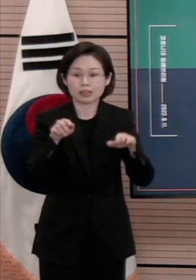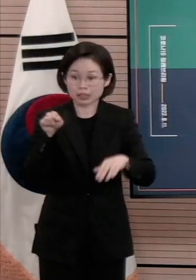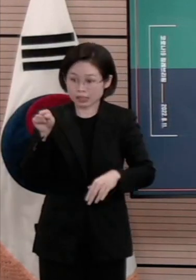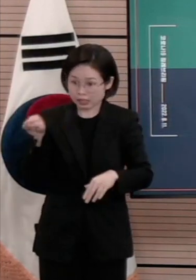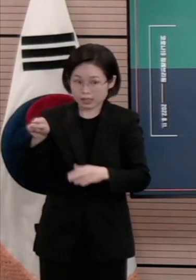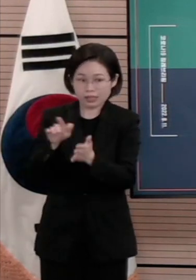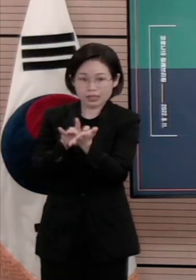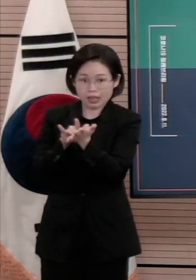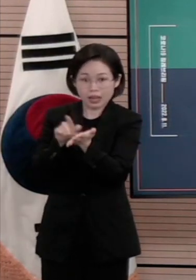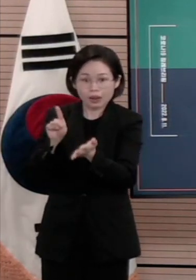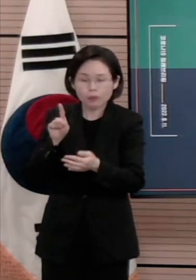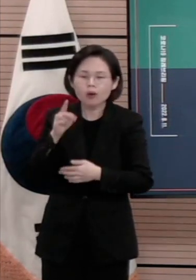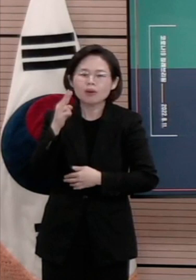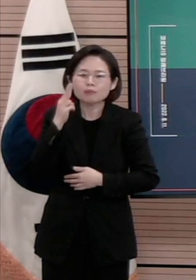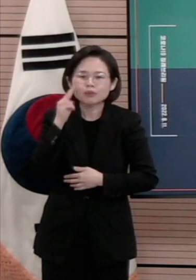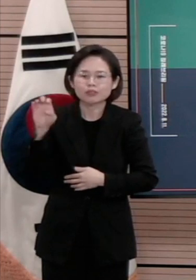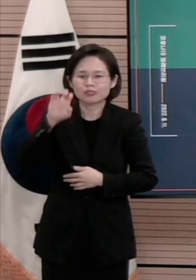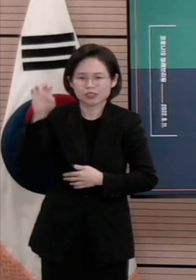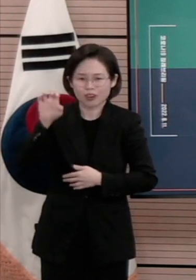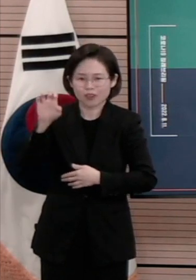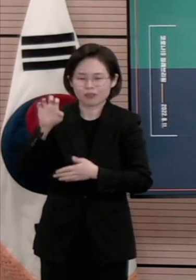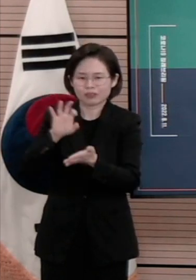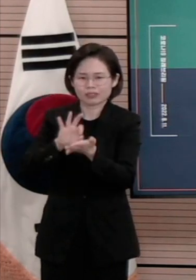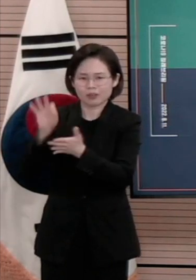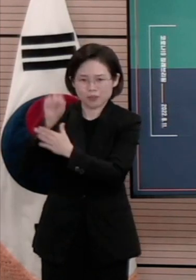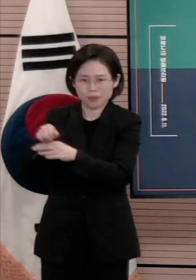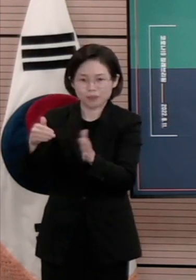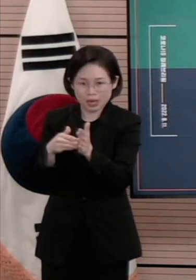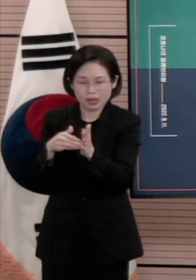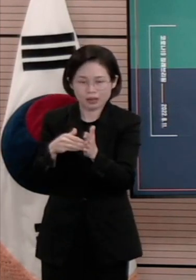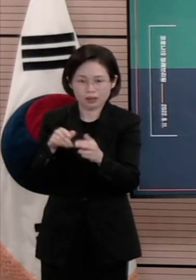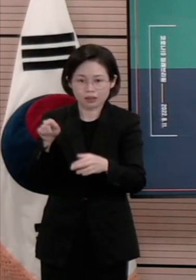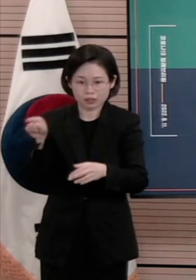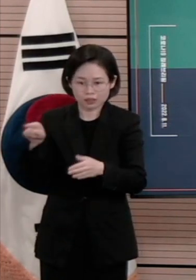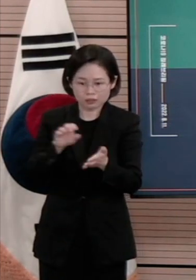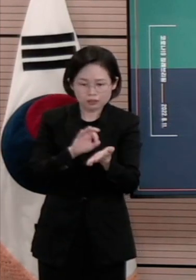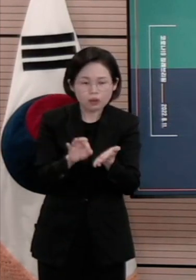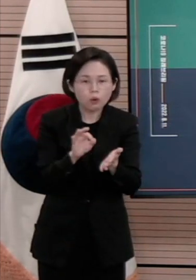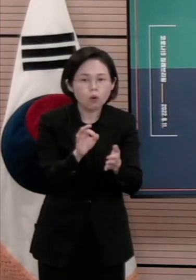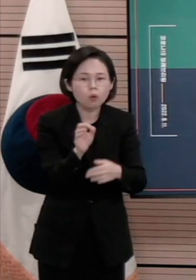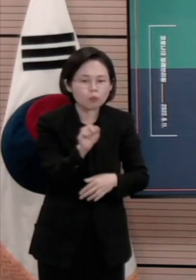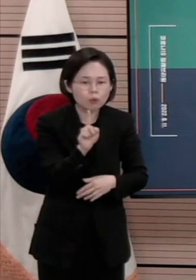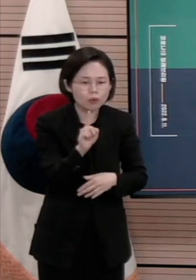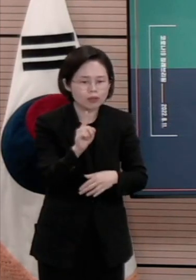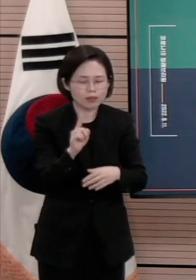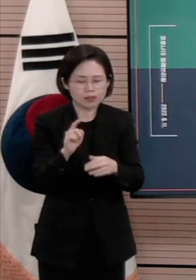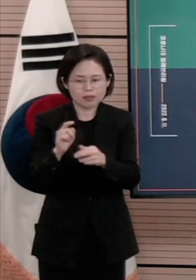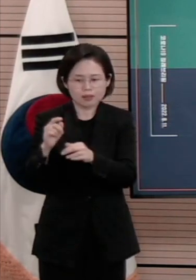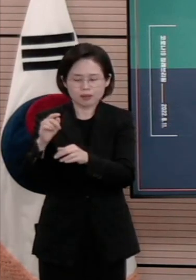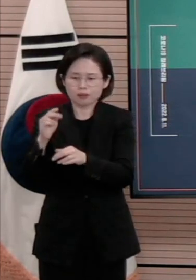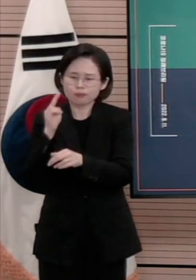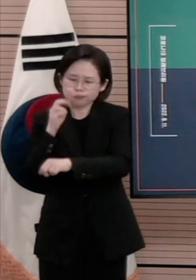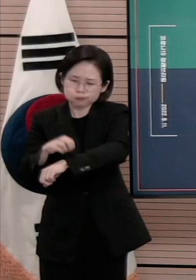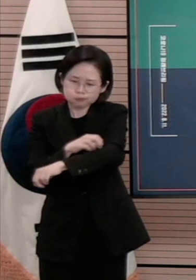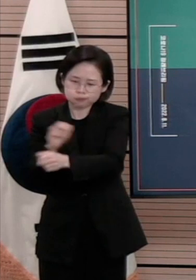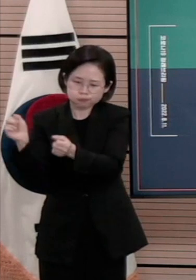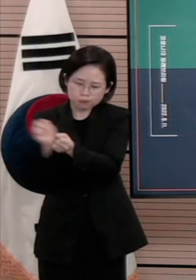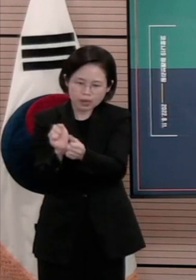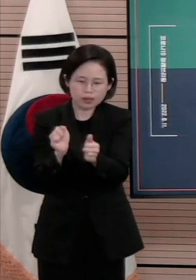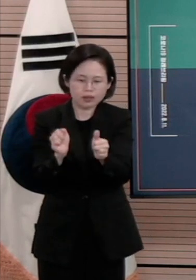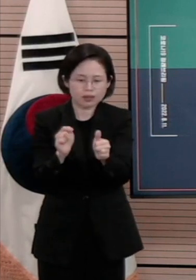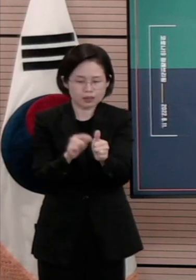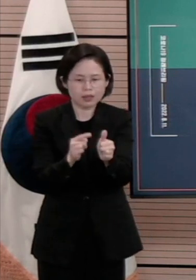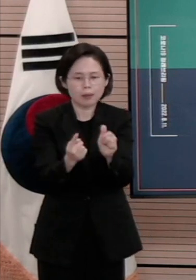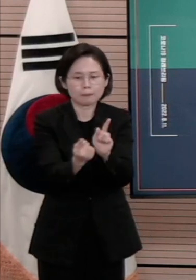백신으로 승인된 이 백신은 확진자의 밀접 접촉자 그리고 확진자의 진료를